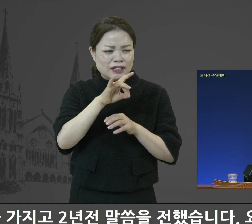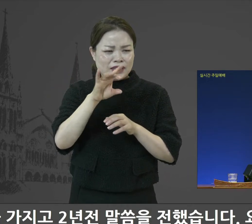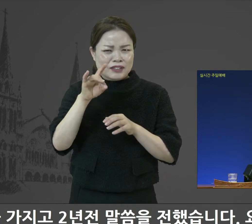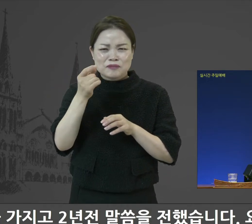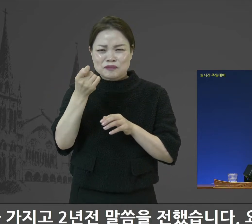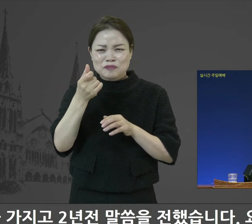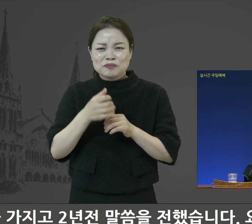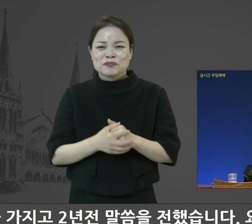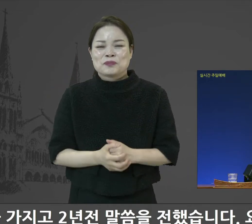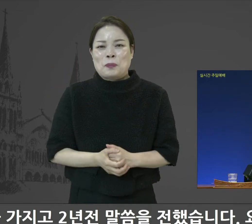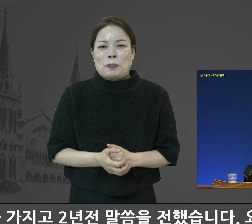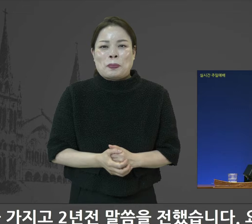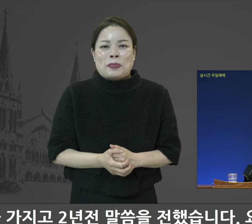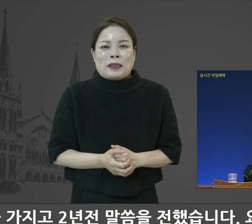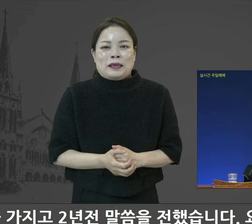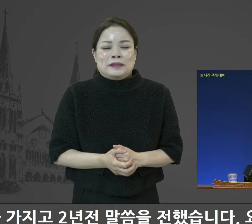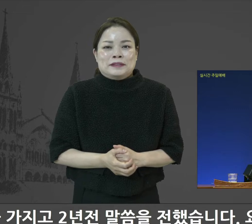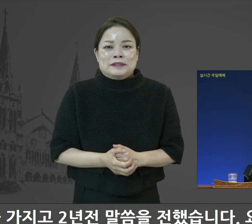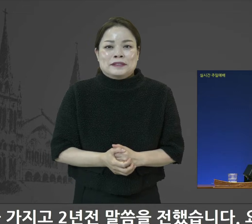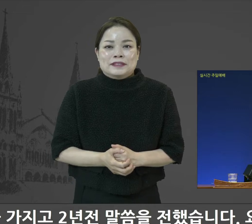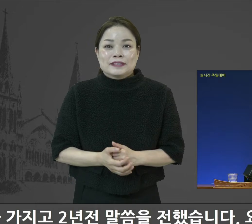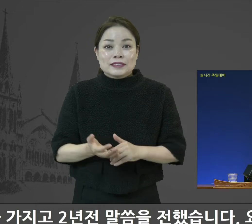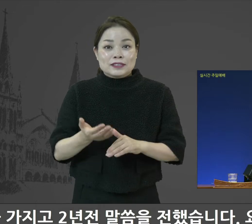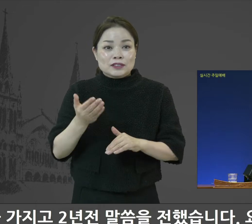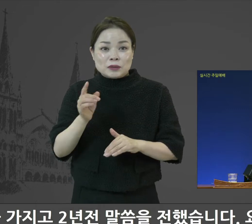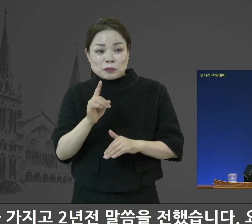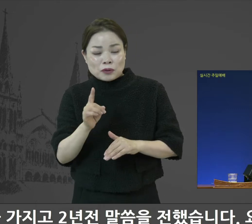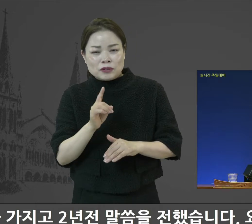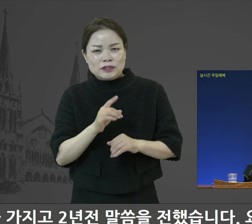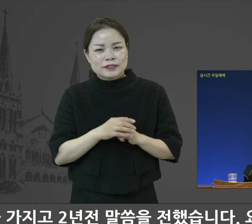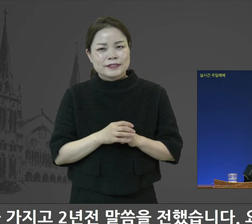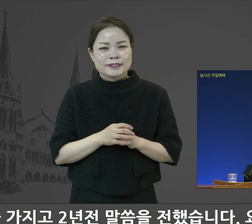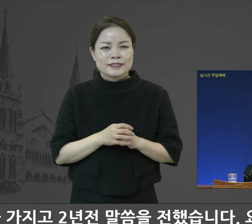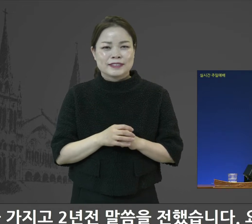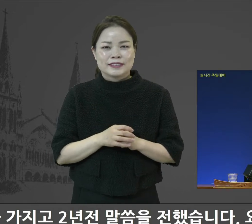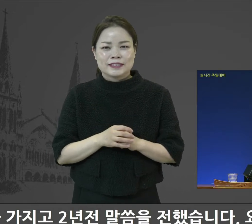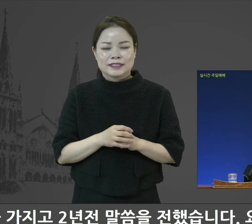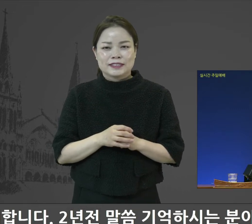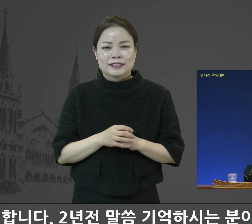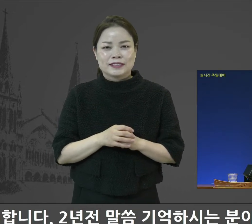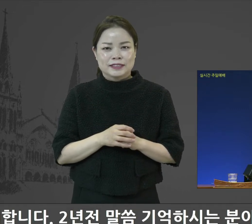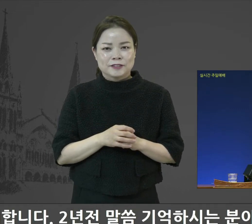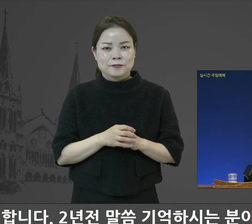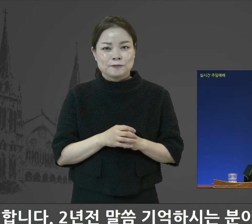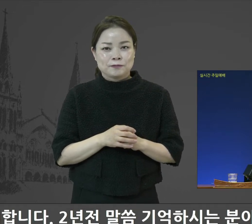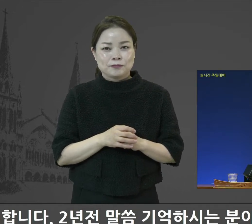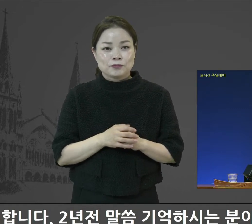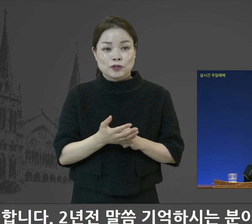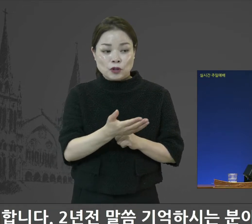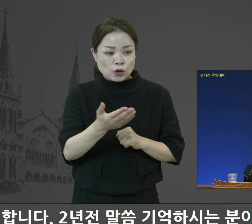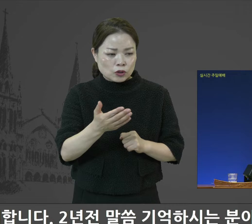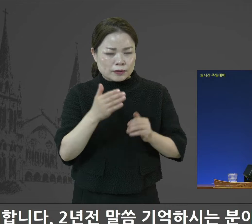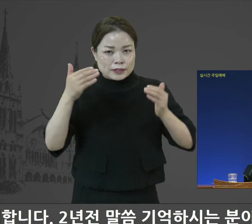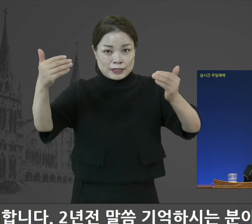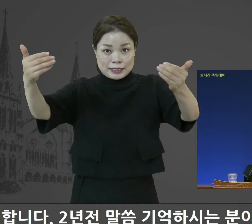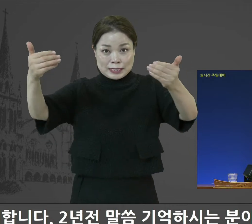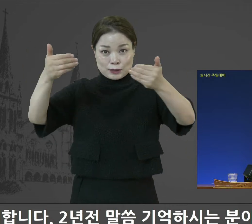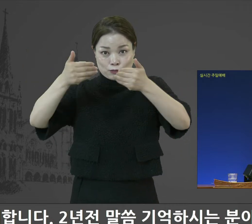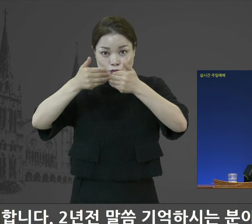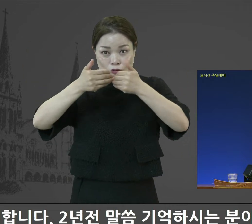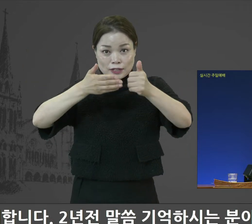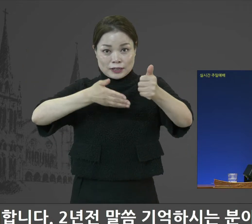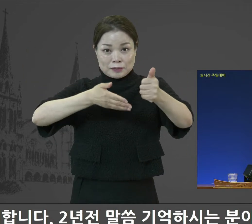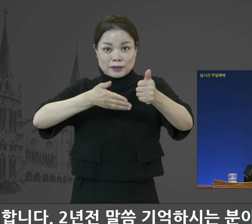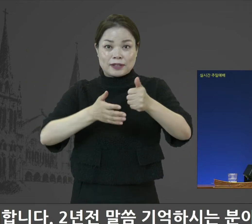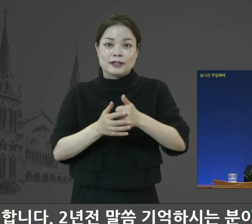드물더라고요. 그래서 그 위에 뭘 나간다는 것이 조금 쉽지 않았는데, 여러분 집중해 주시면 그렇게 될